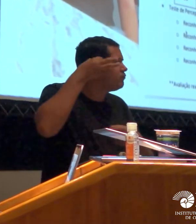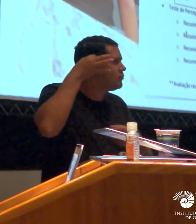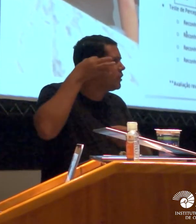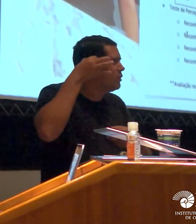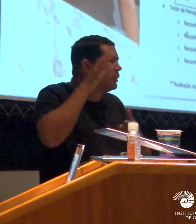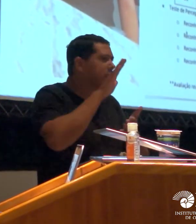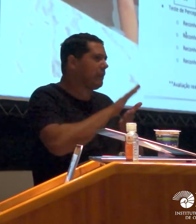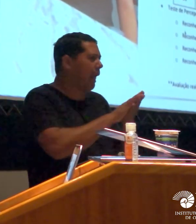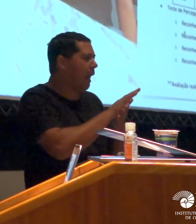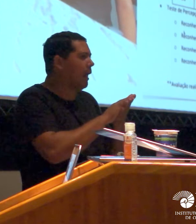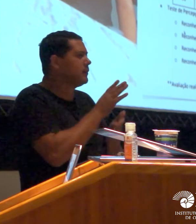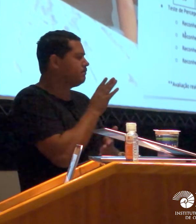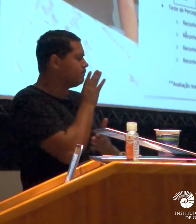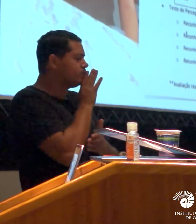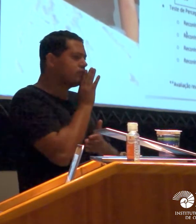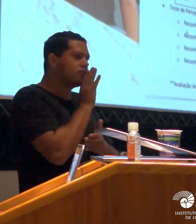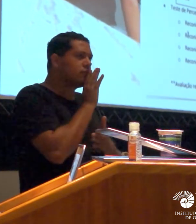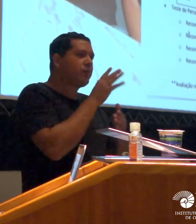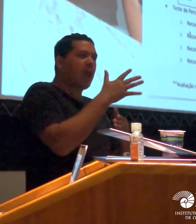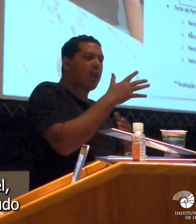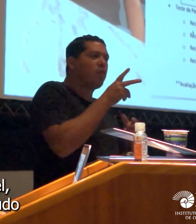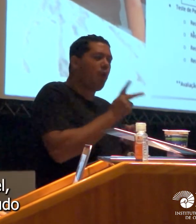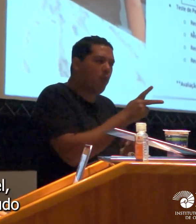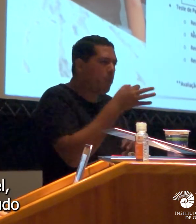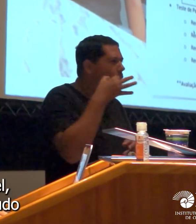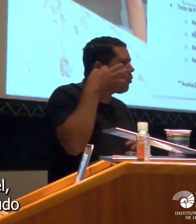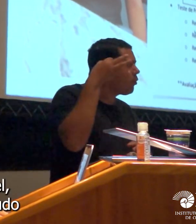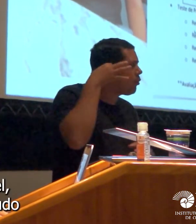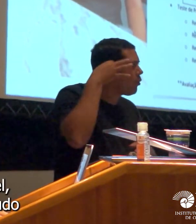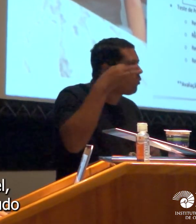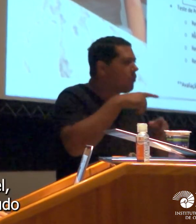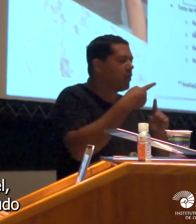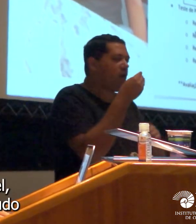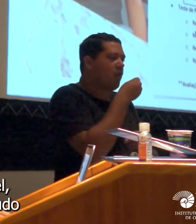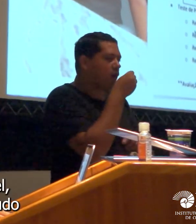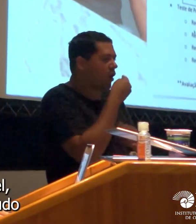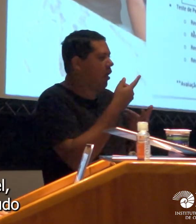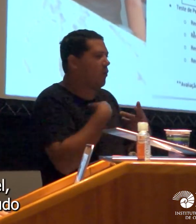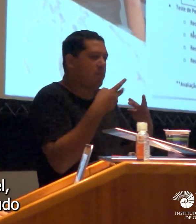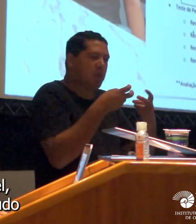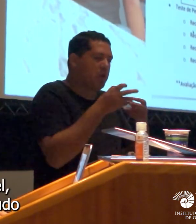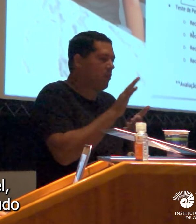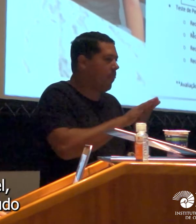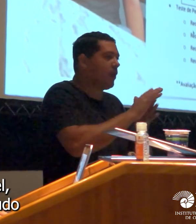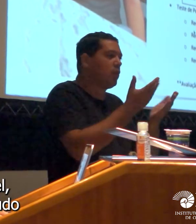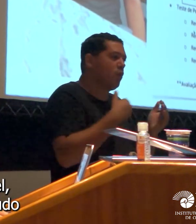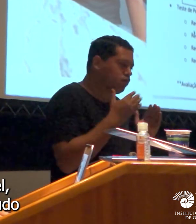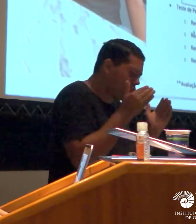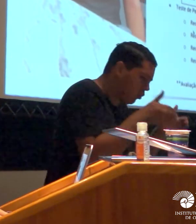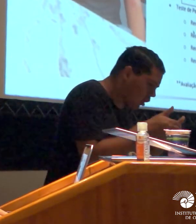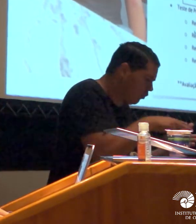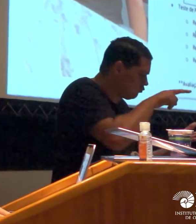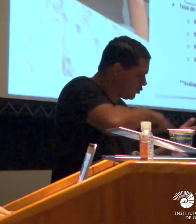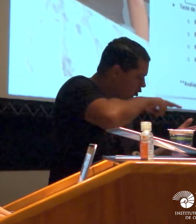Em outros ele continua, mas é muito fraco, fica muito imperceptível. Então, para concentração, para leitura, para